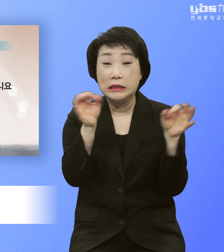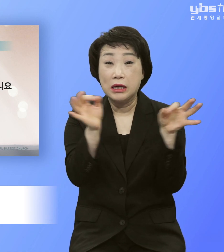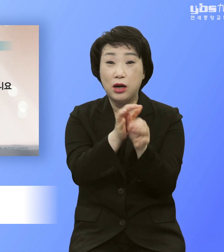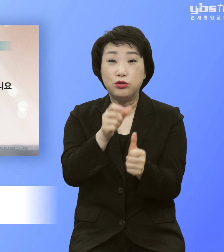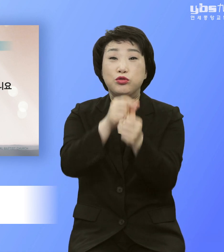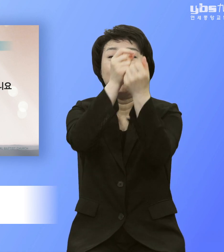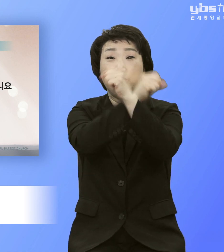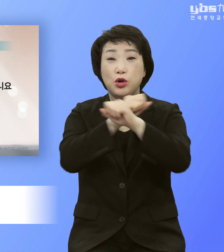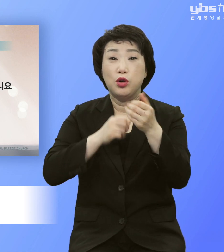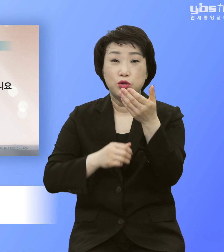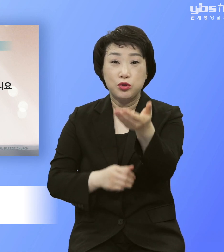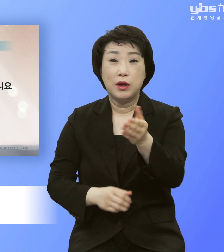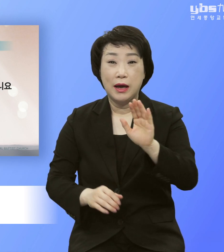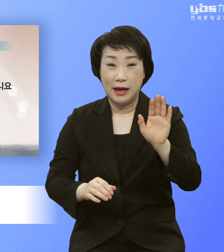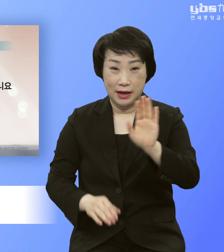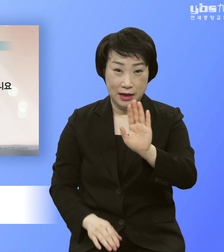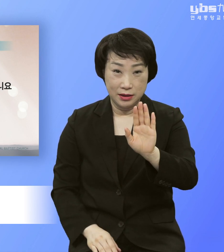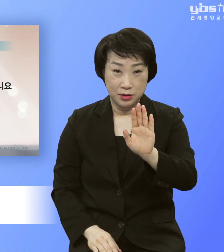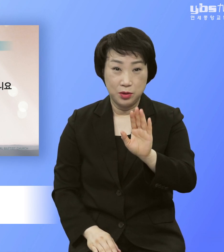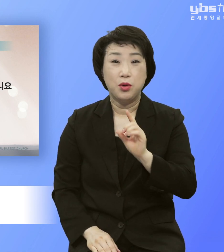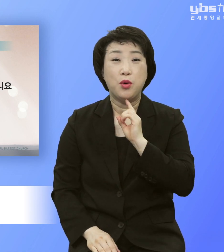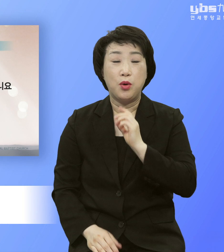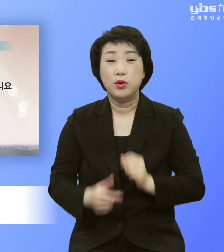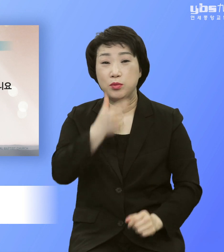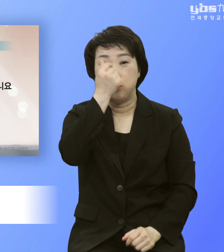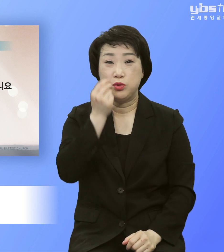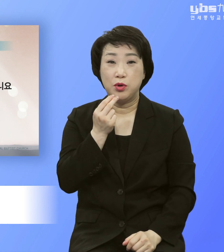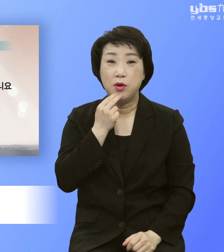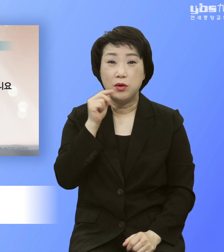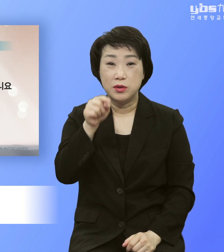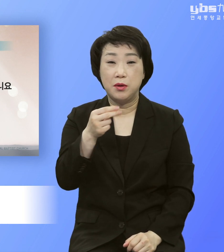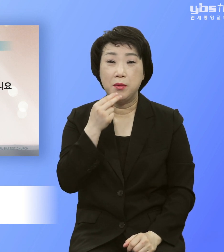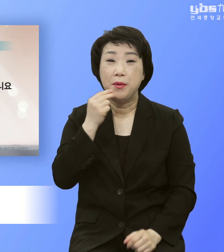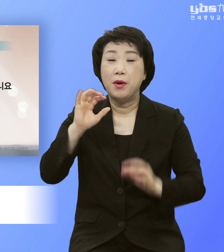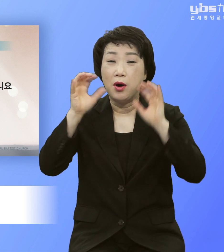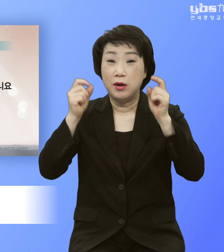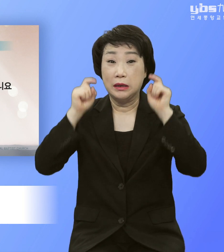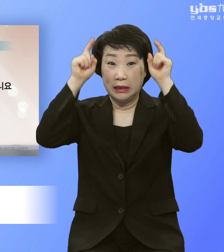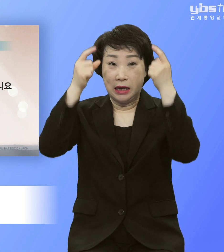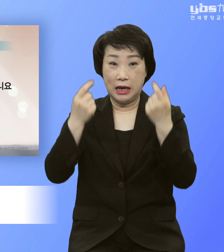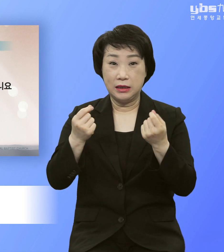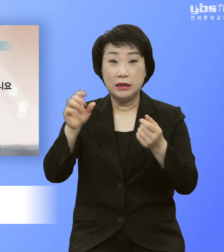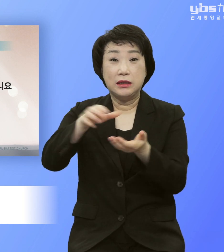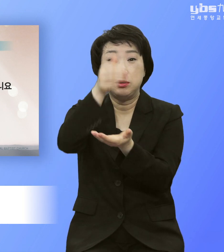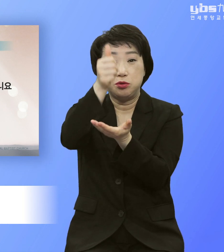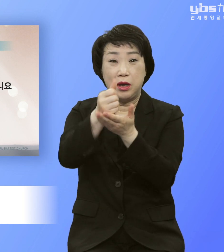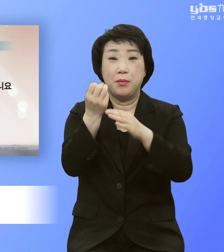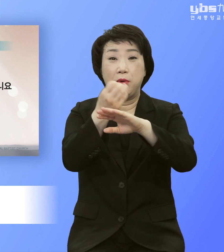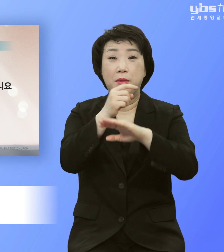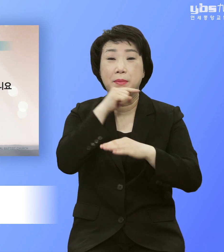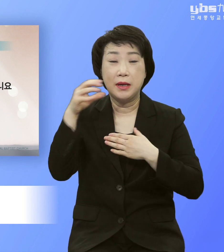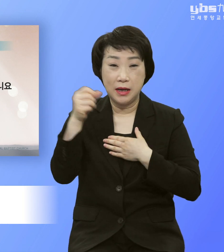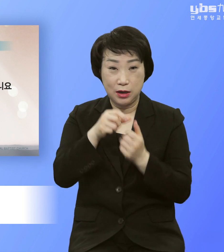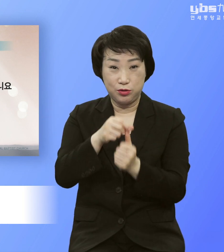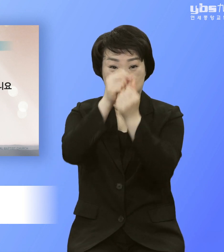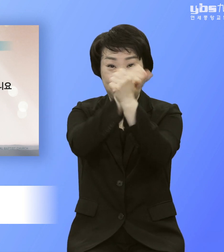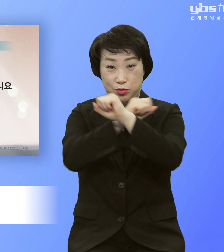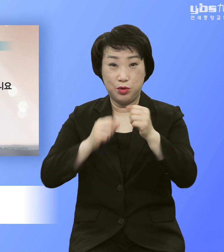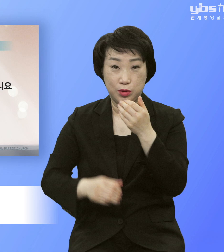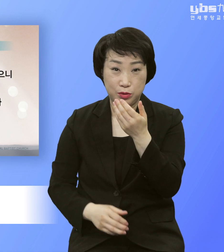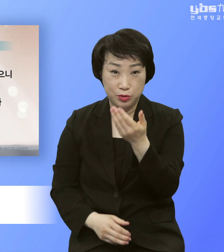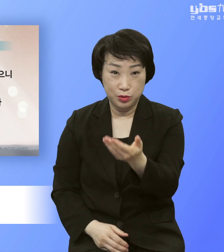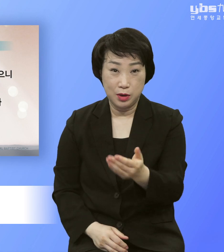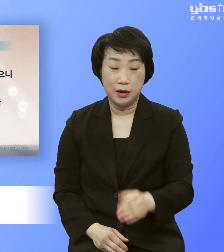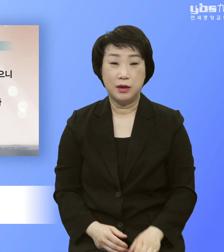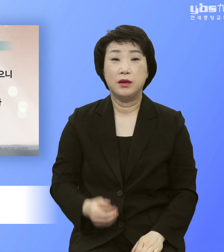은이나 금같이 없어질 것으로 한 것이 아니요 오직 흠없고 점없는 어린 양 같은 그리스도의 보배로 피로